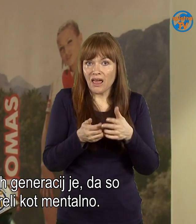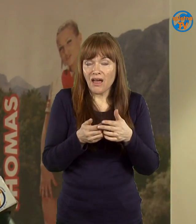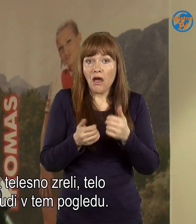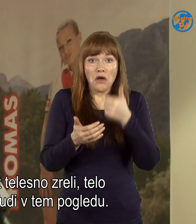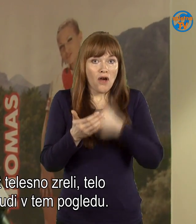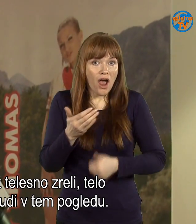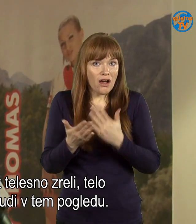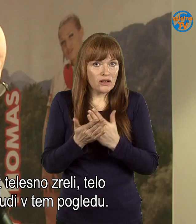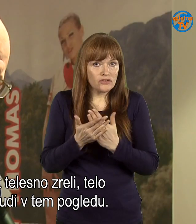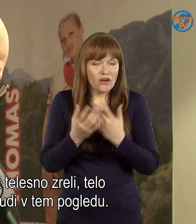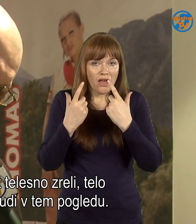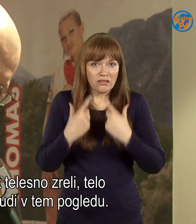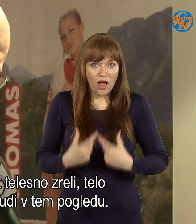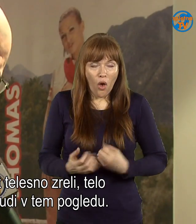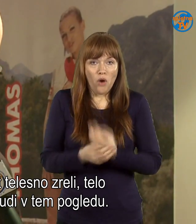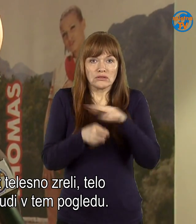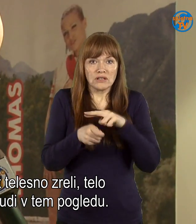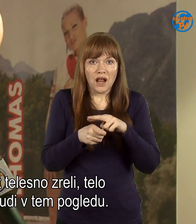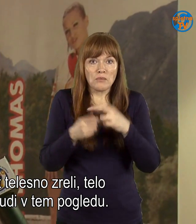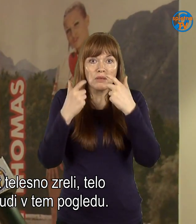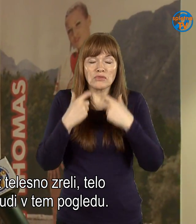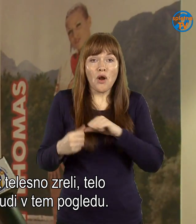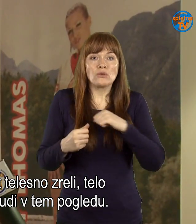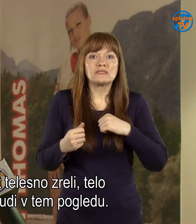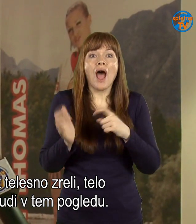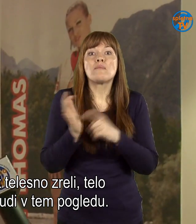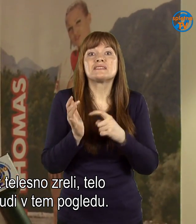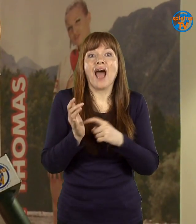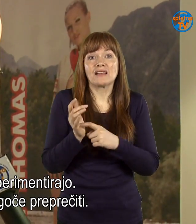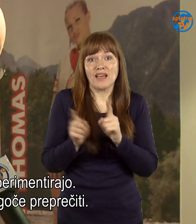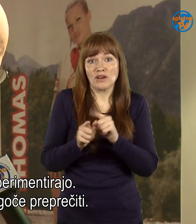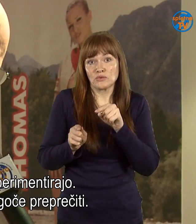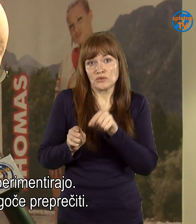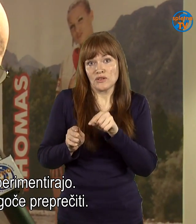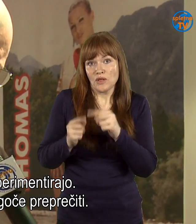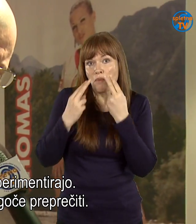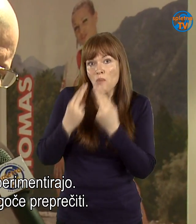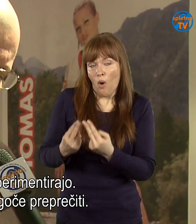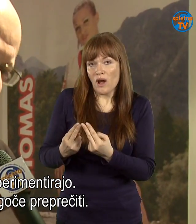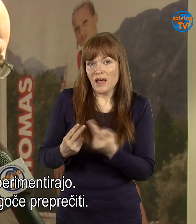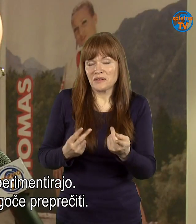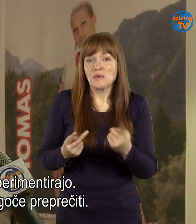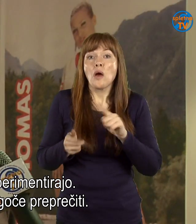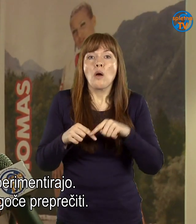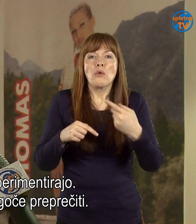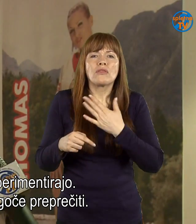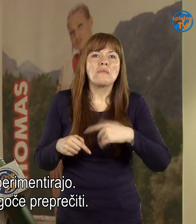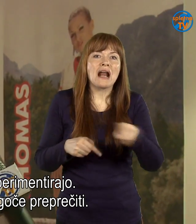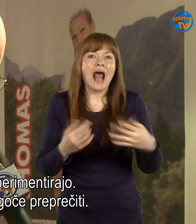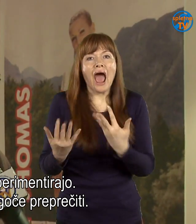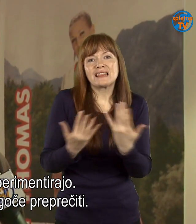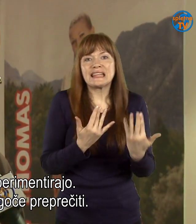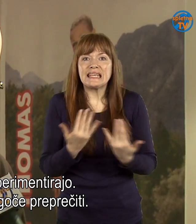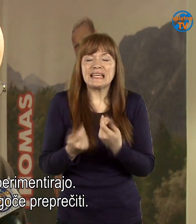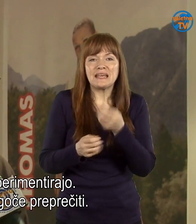In ker so enkrat telesno zreli, telo zahteva svoje tudi v tem pogledu. In jasno, radi eksperimentirajo. To